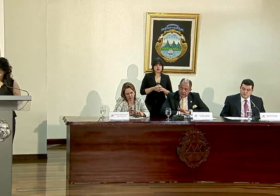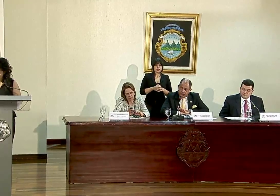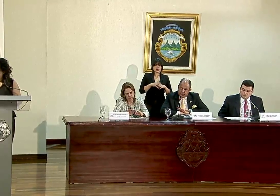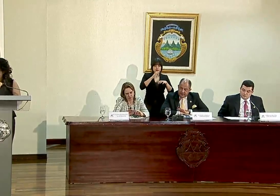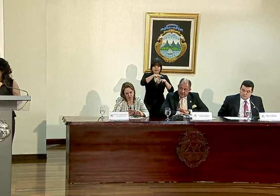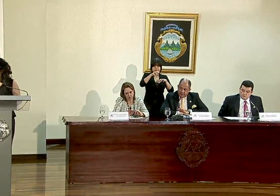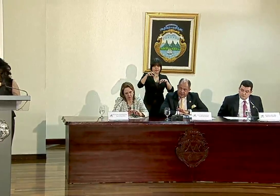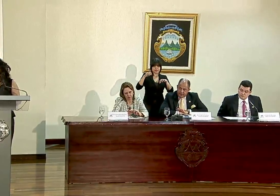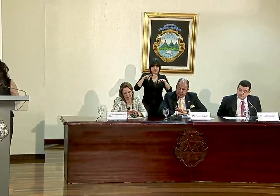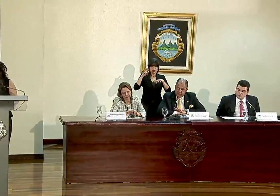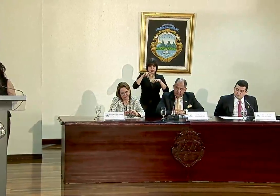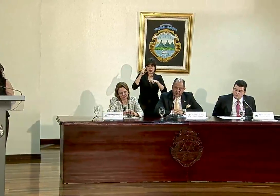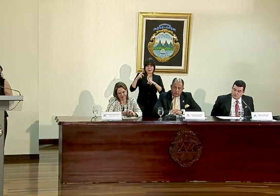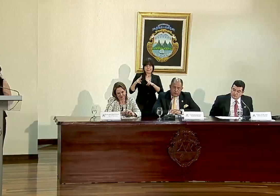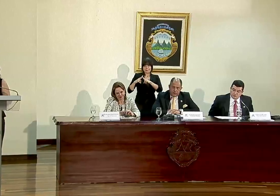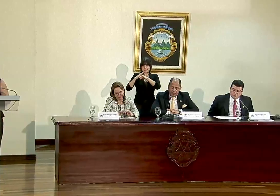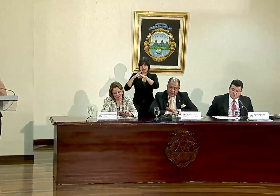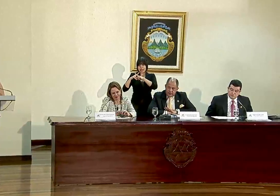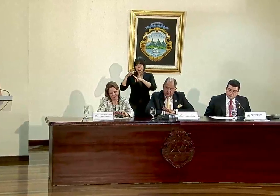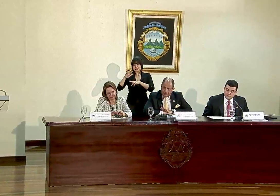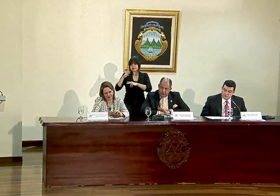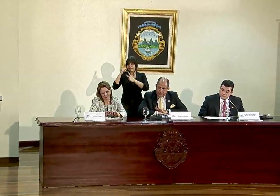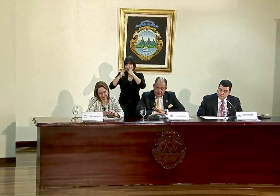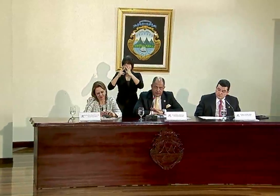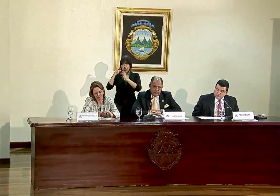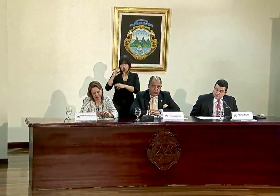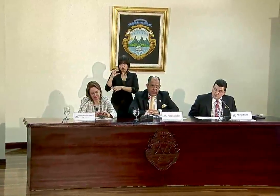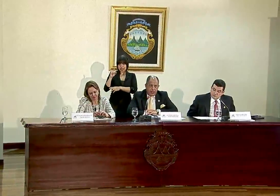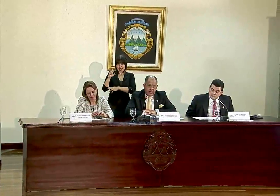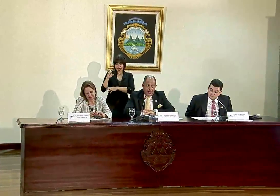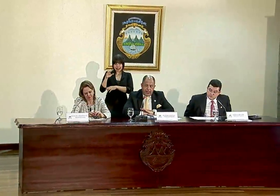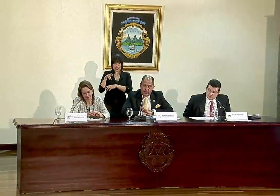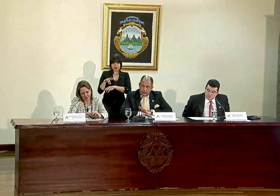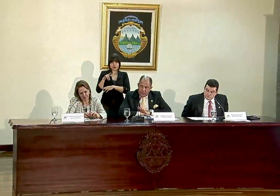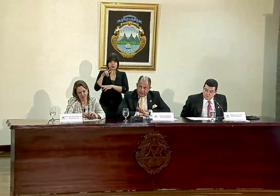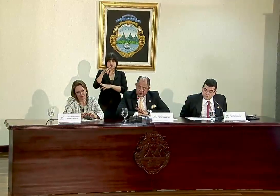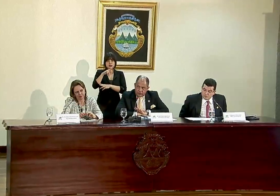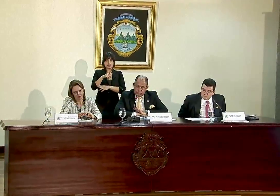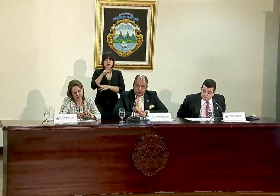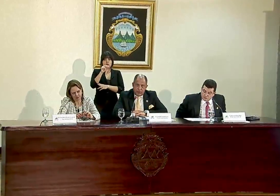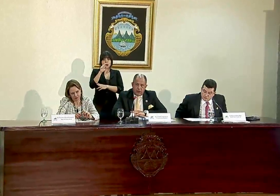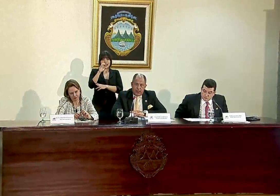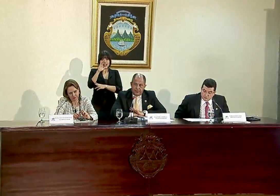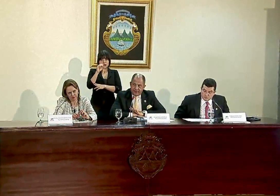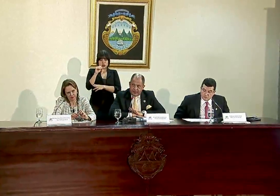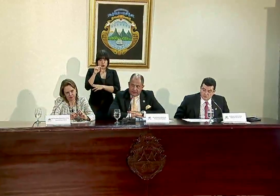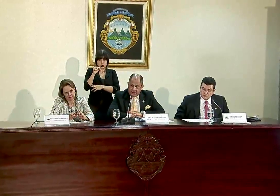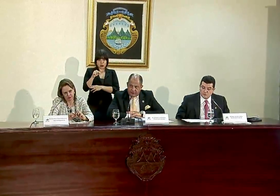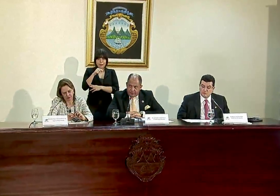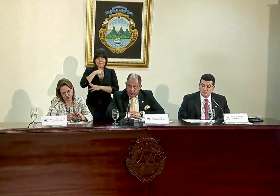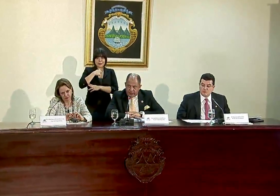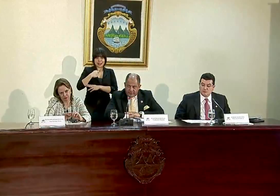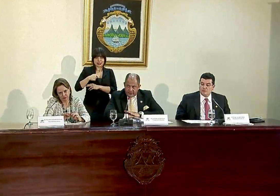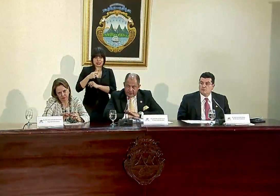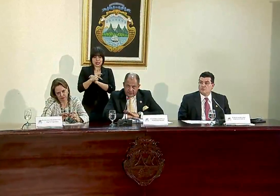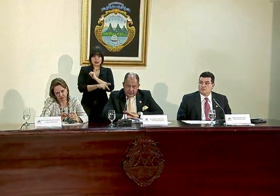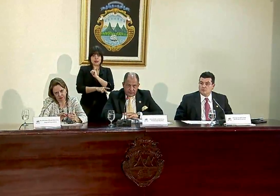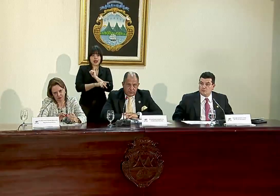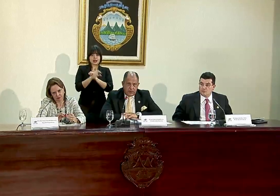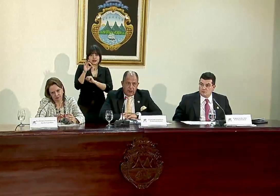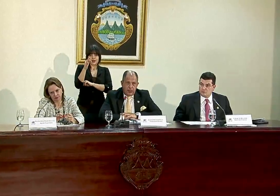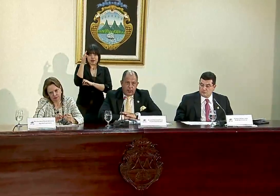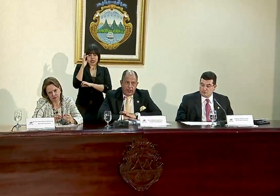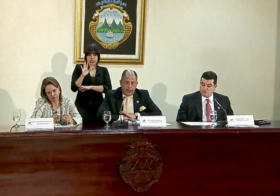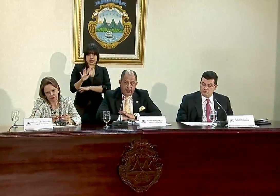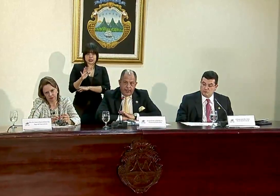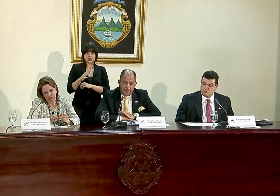locaciones empieza en París con una visita de la OCDE a la UNESCO al presidente de la república francesa